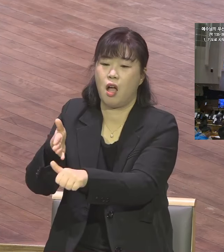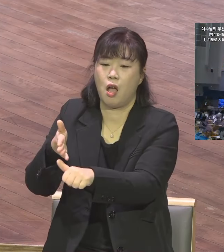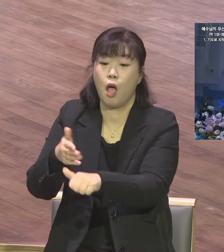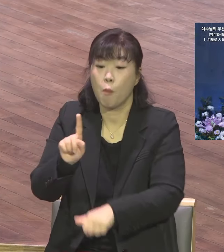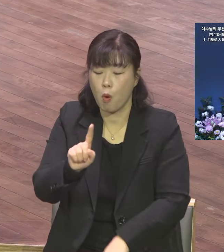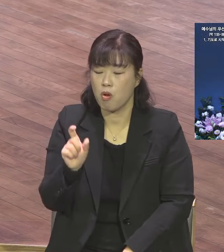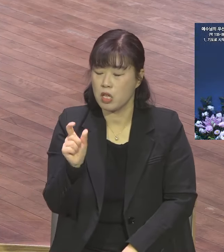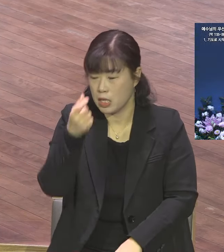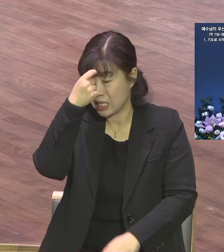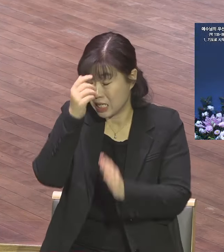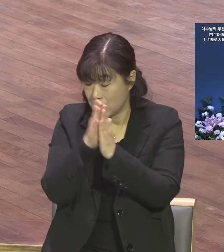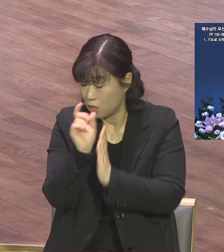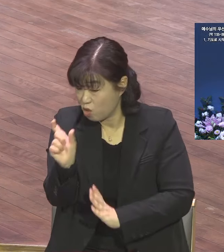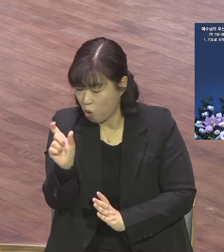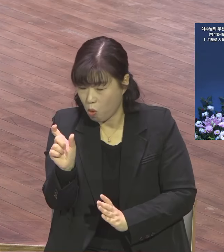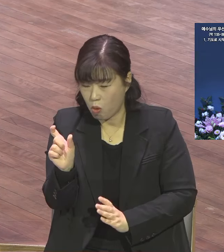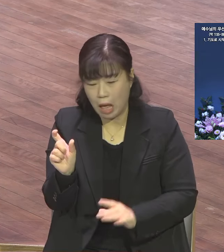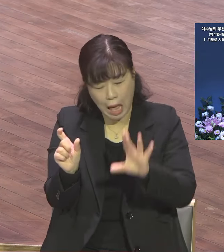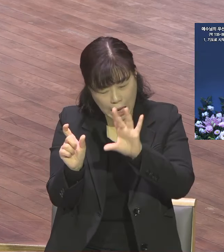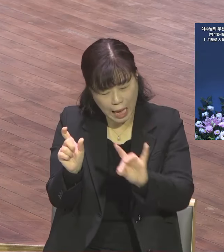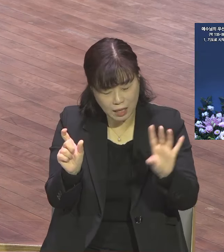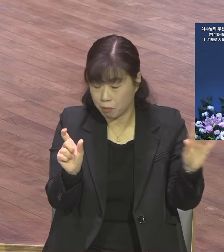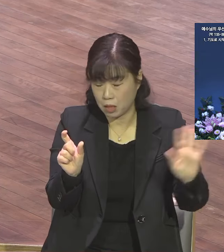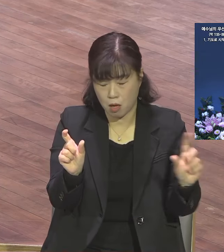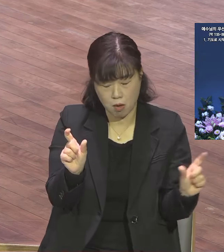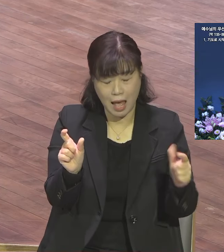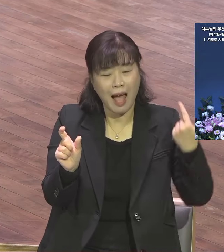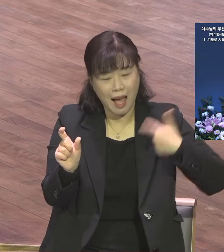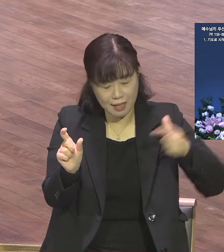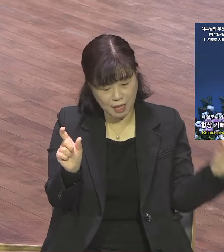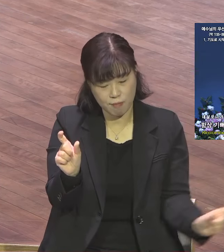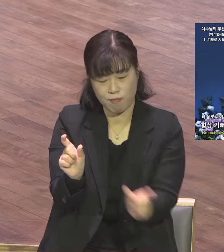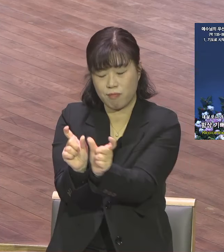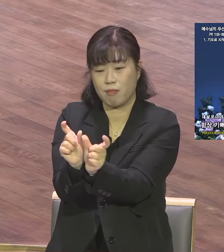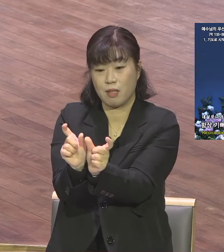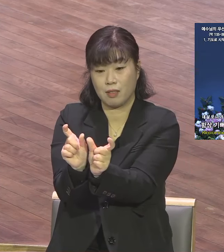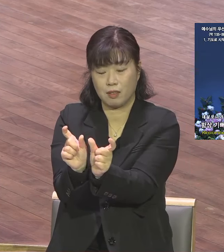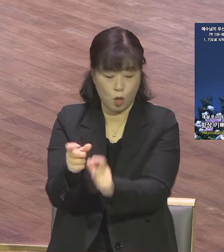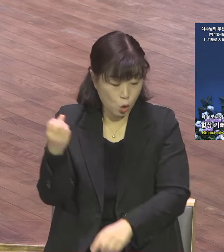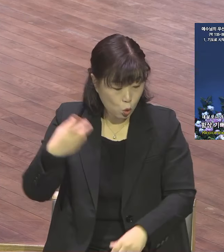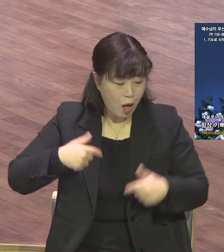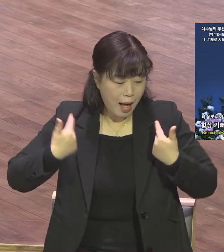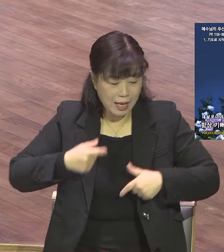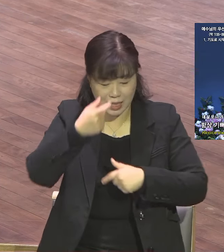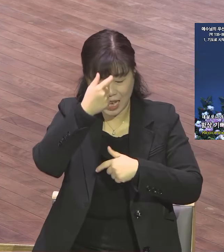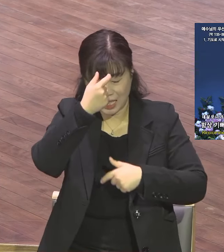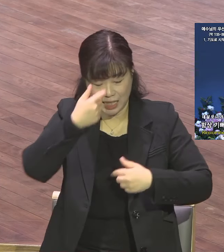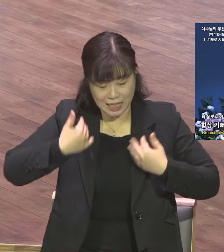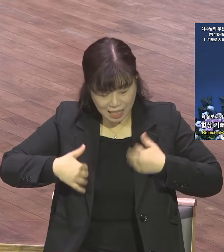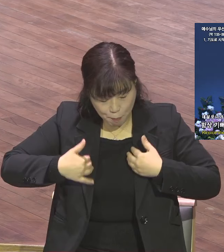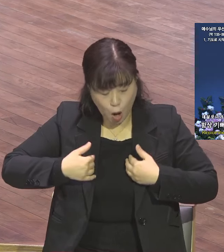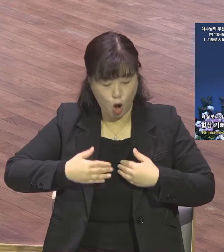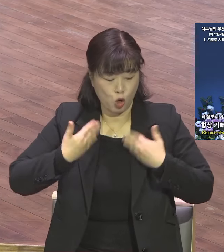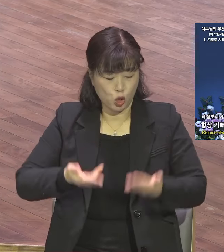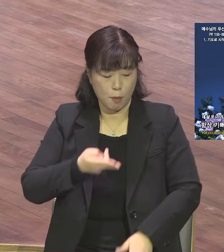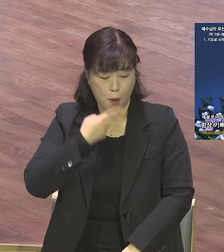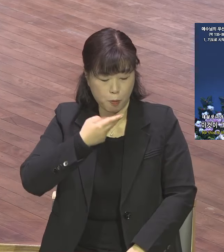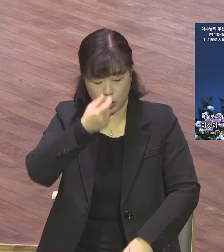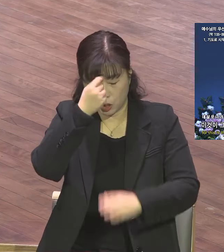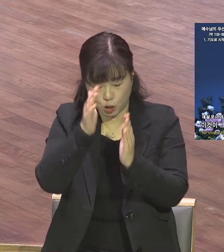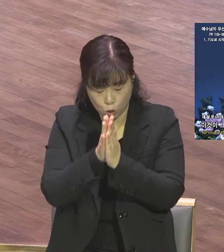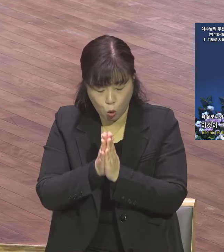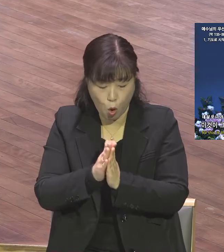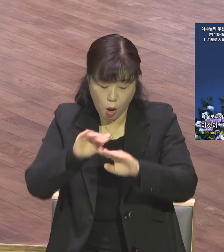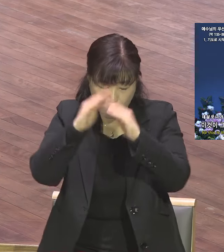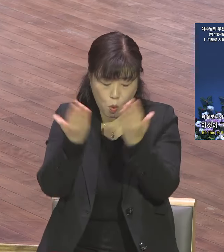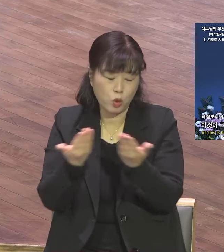사도 바울도 데살로니가전서 5장 16절 18절에 항상 기뻐하라. 쉬지 말고 기도하라. 범사에 감사하라.